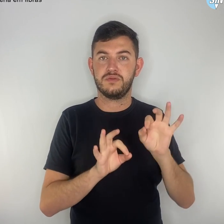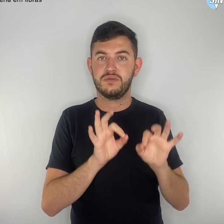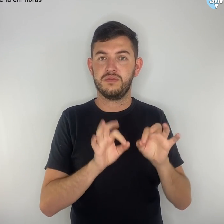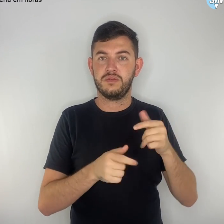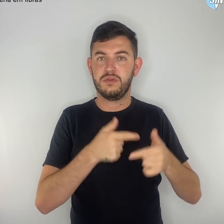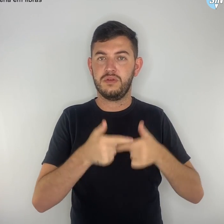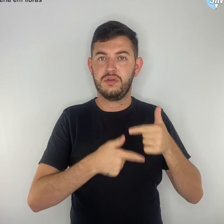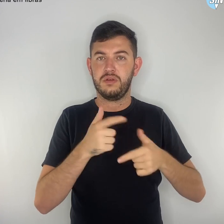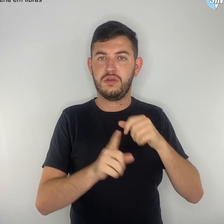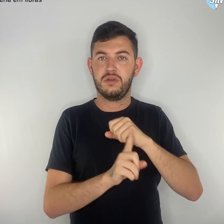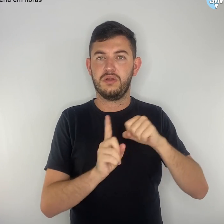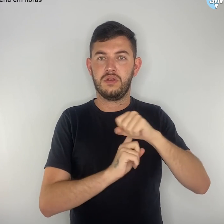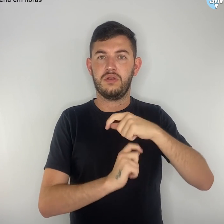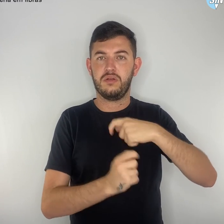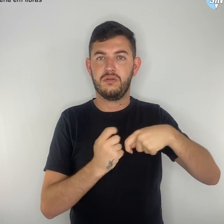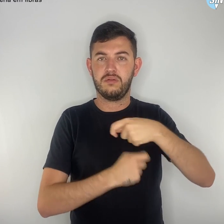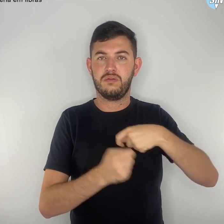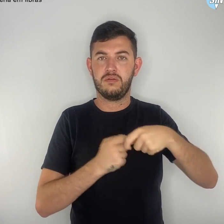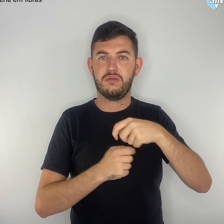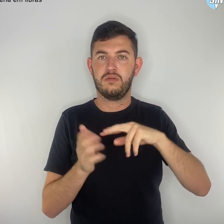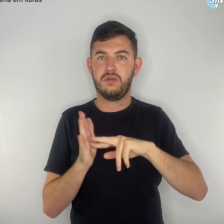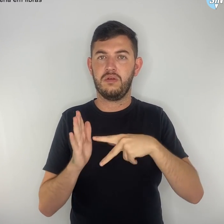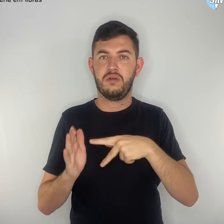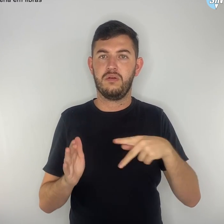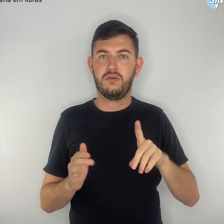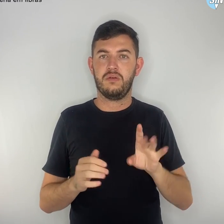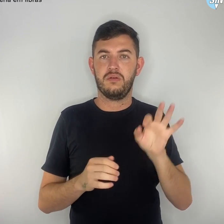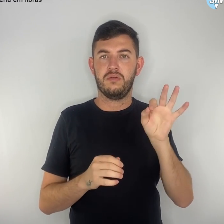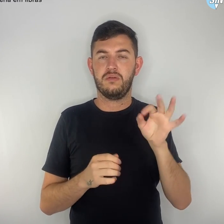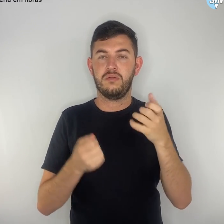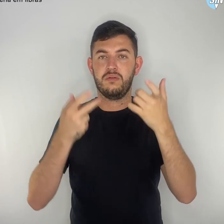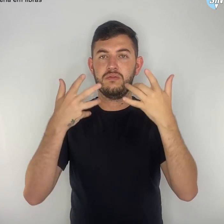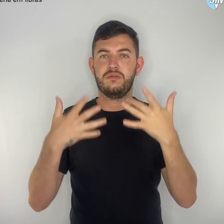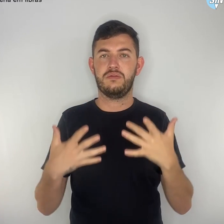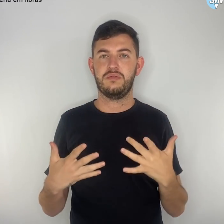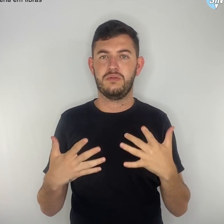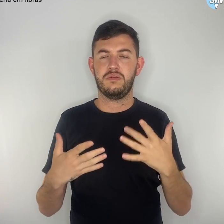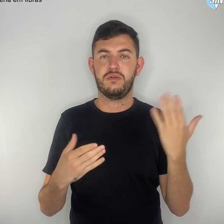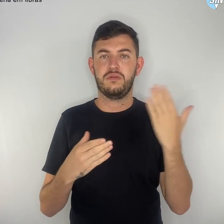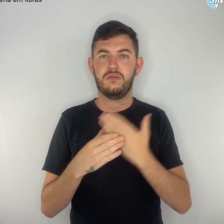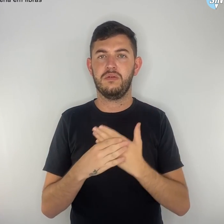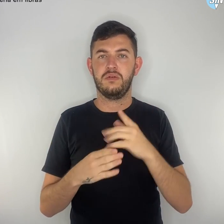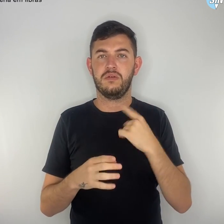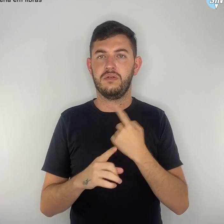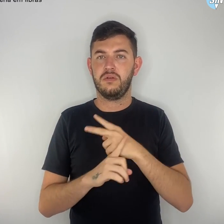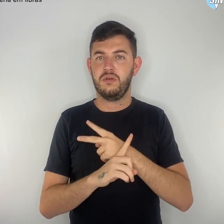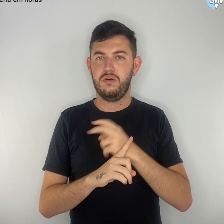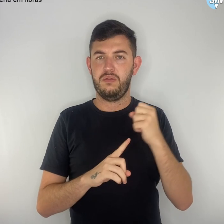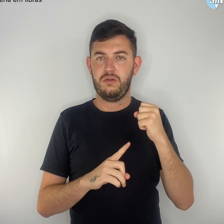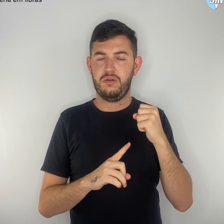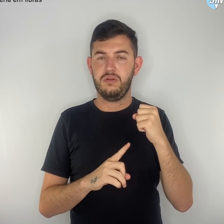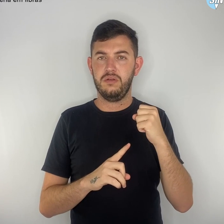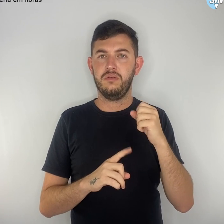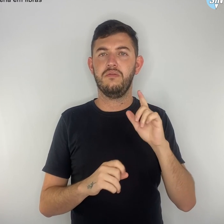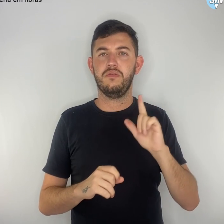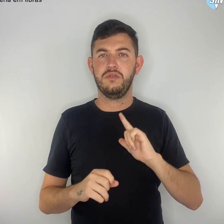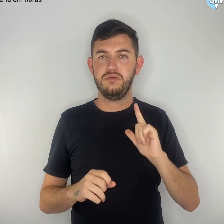do Simpro-DF, conta que várias causas que a gente ganhou foram de pessoas que tiveram